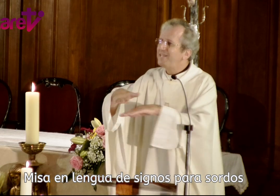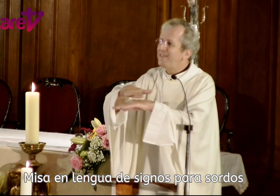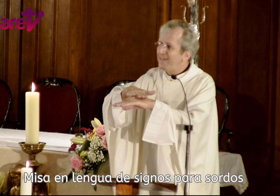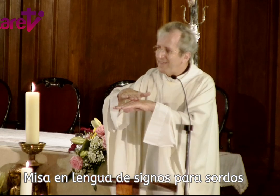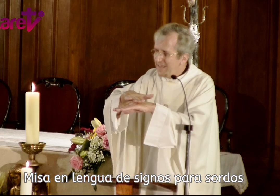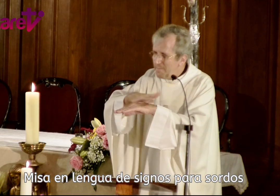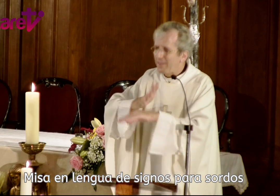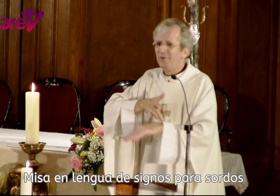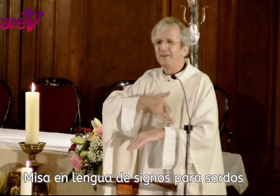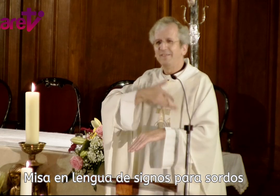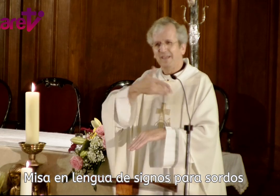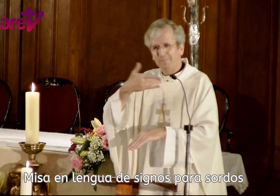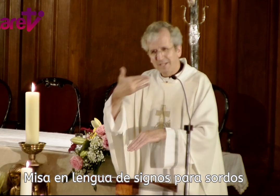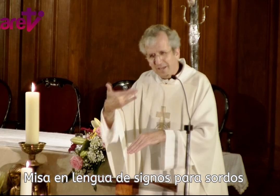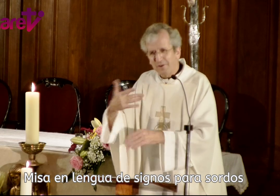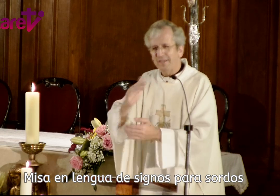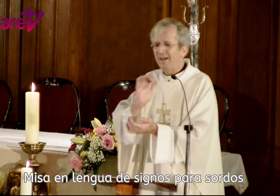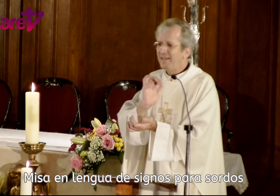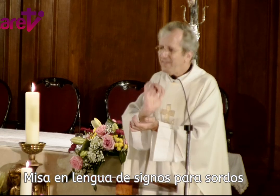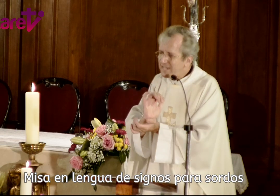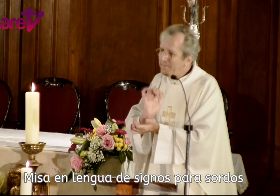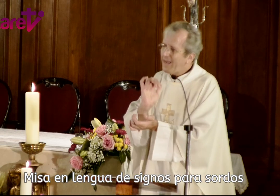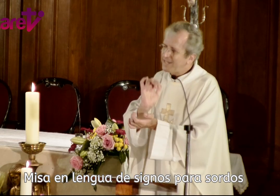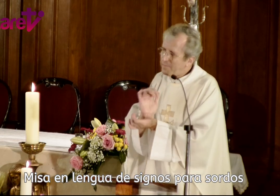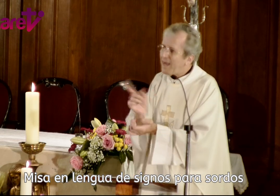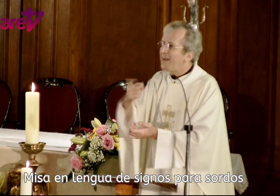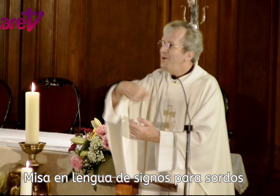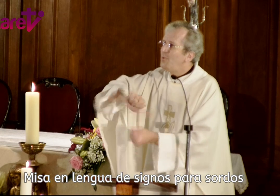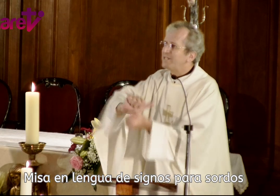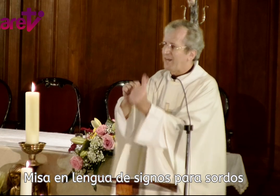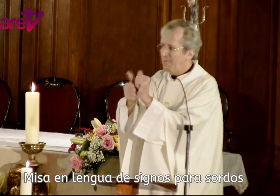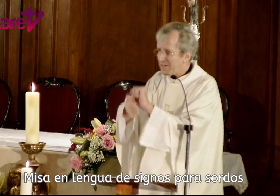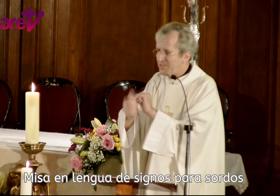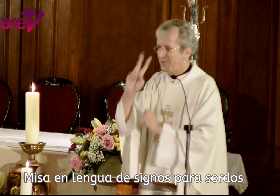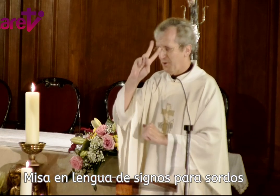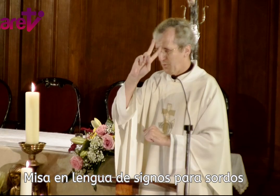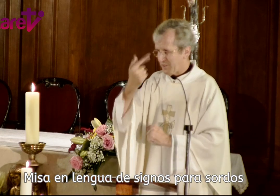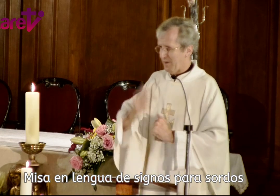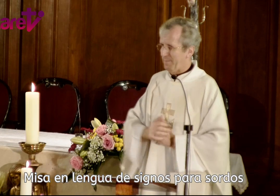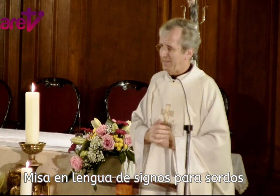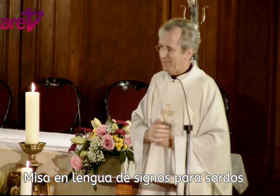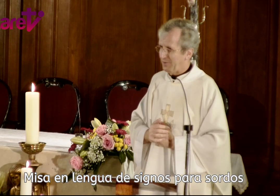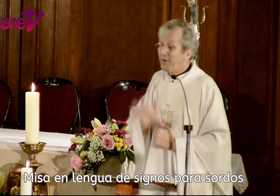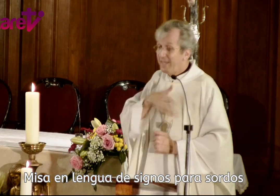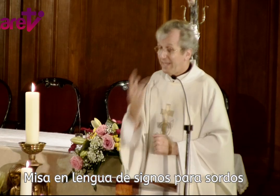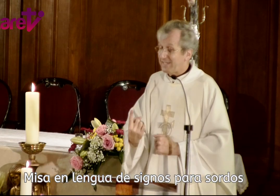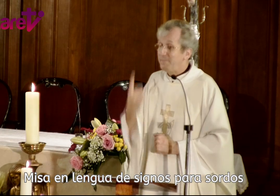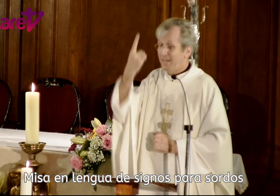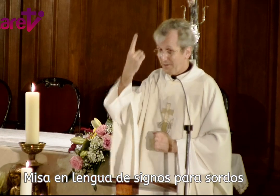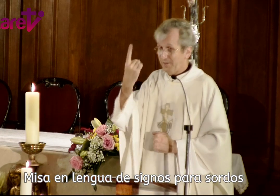justicia del perdón, de la misericordia, de esperar nuestra conversión, nuestro arrepentimiento. Esa misericordia de